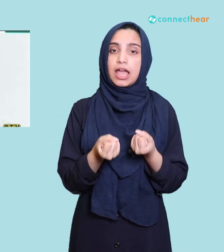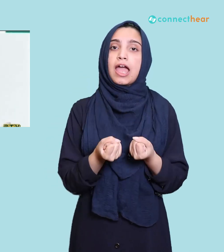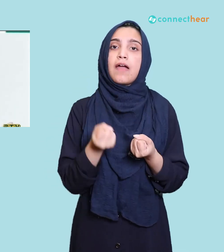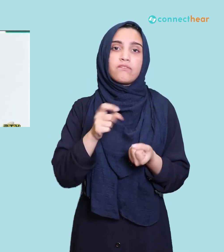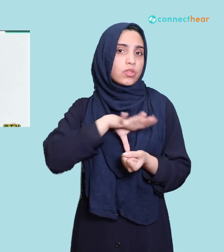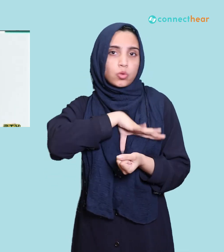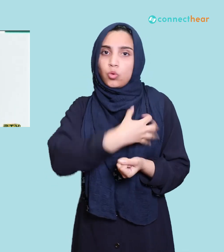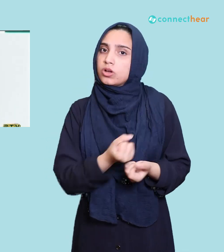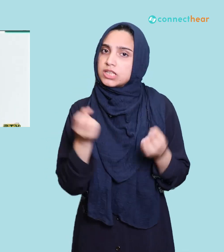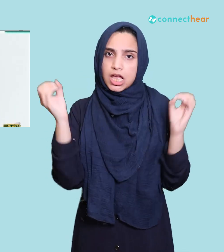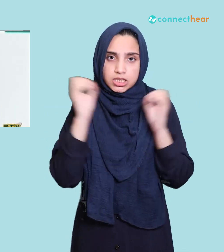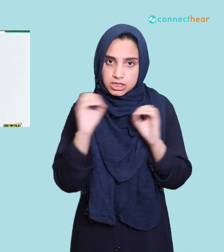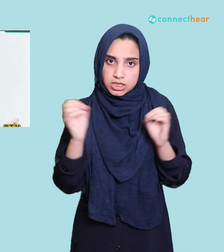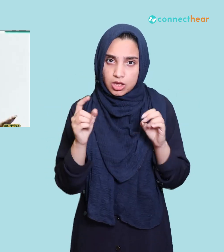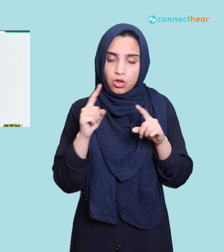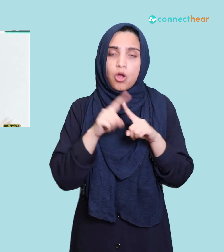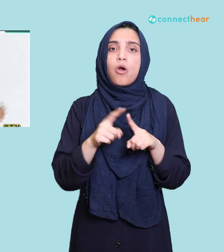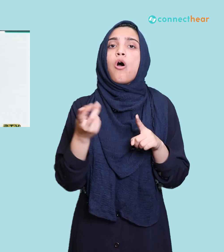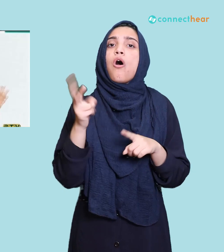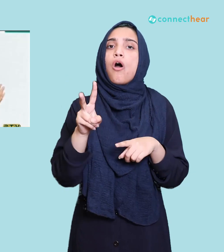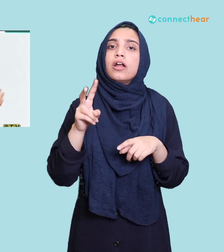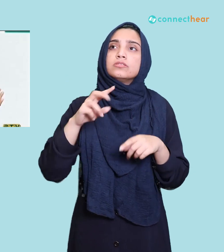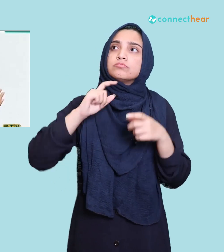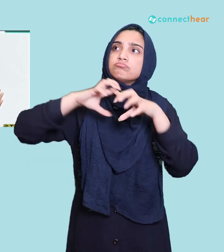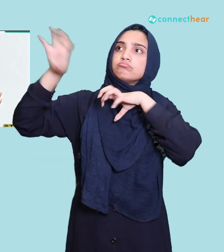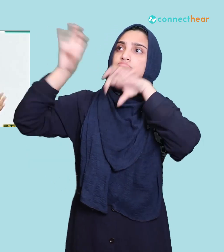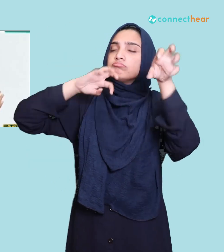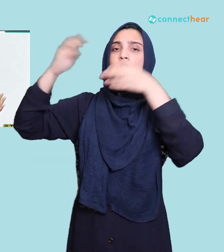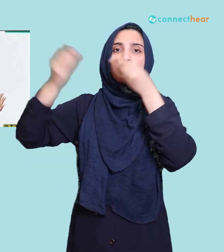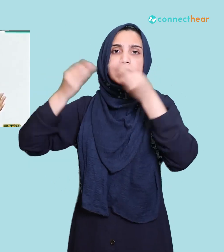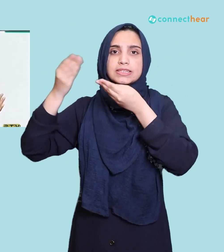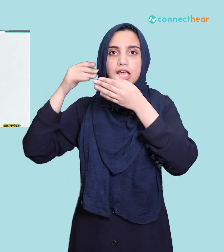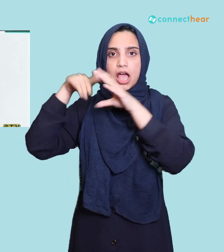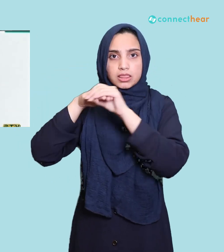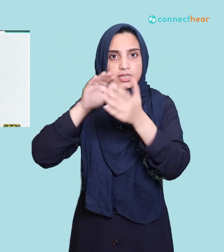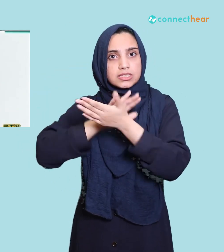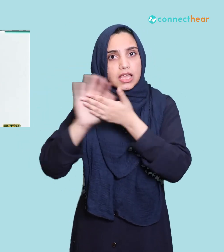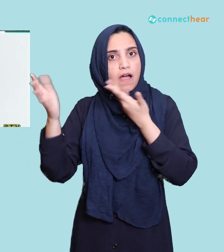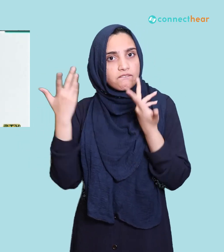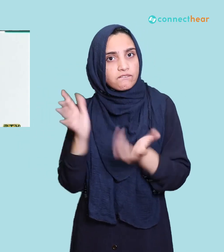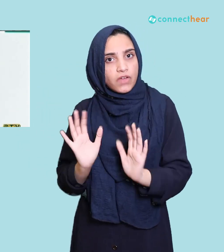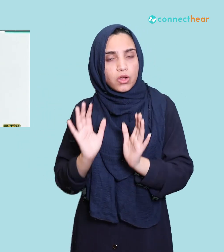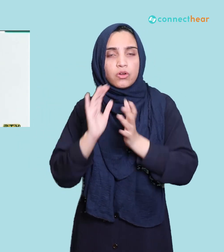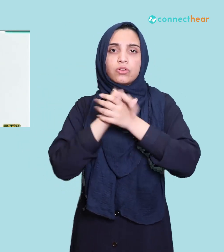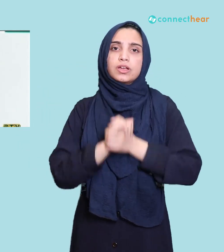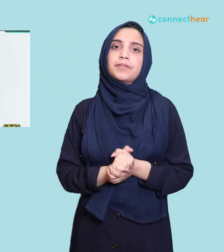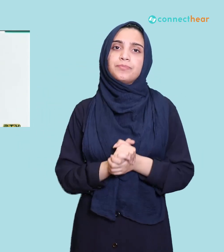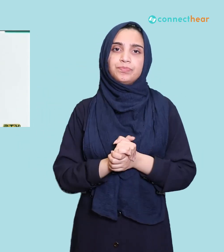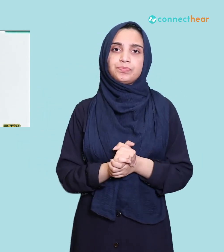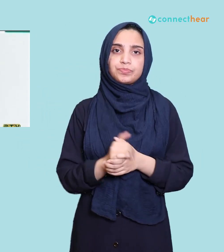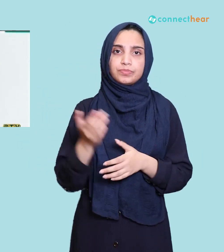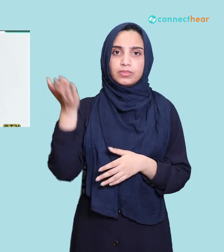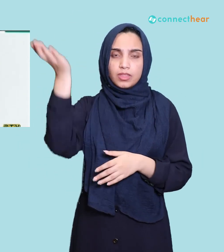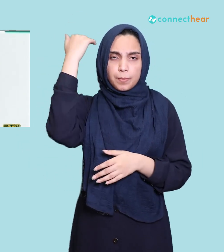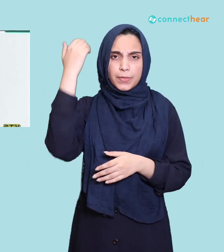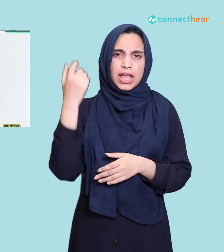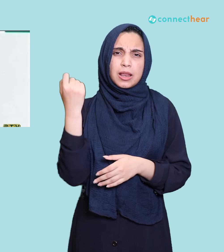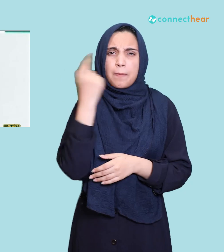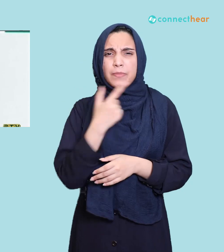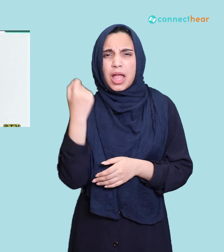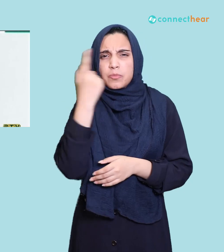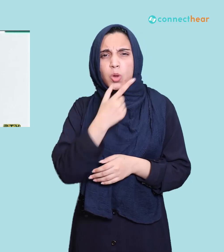کی، جس کی وجہ سے ہمارا روپیہ، یہ بھی پاکستان میں تاریخ پہ بڑا کم ہوا کہ پچھلے کتنے مہینے میں ہمارا